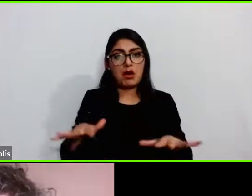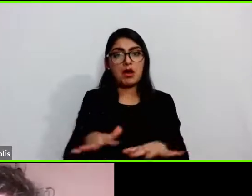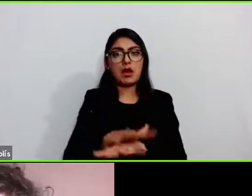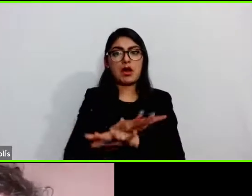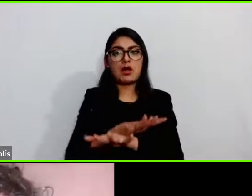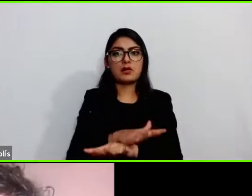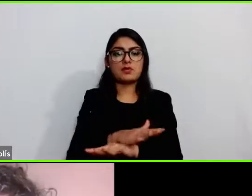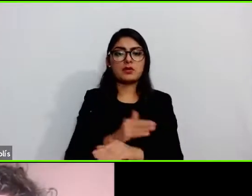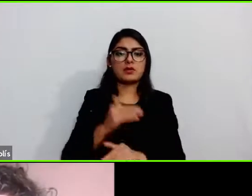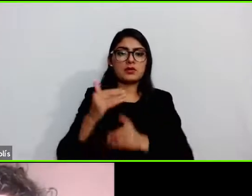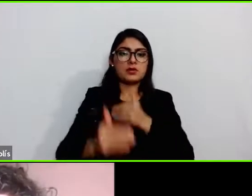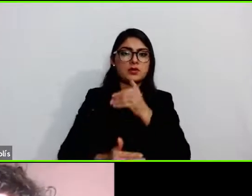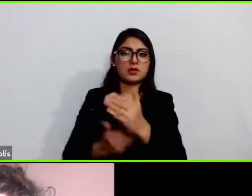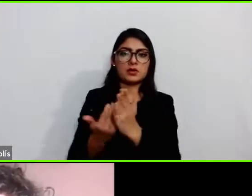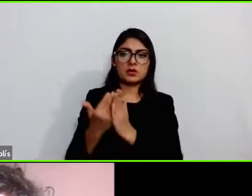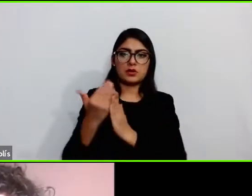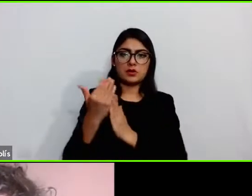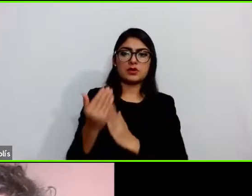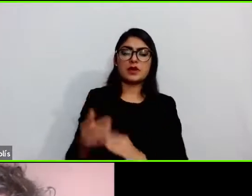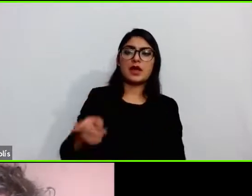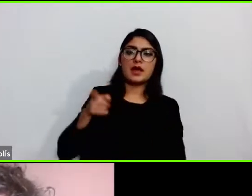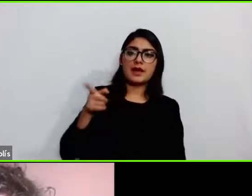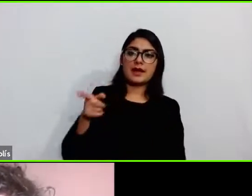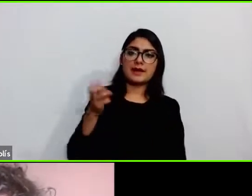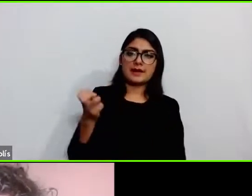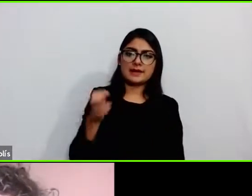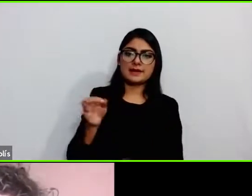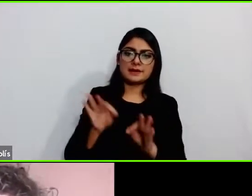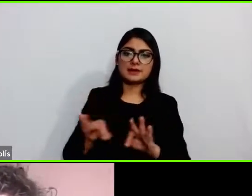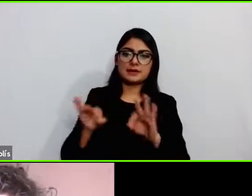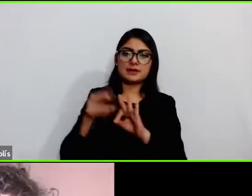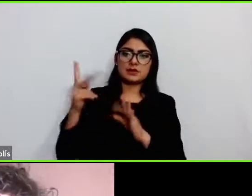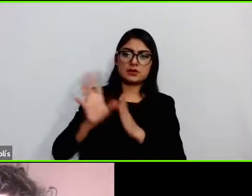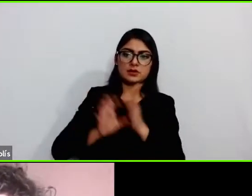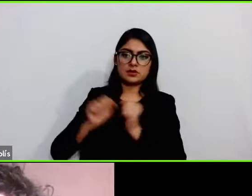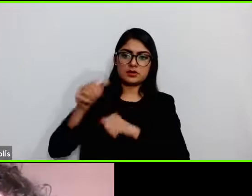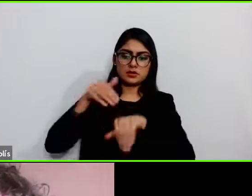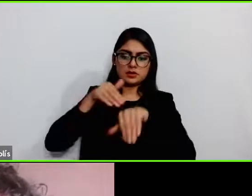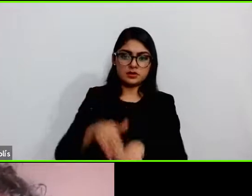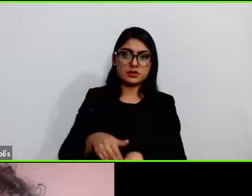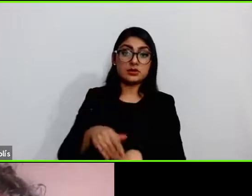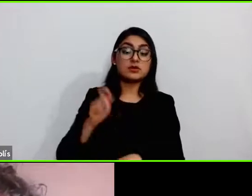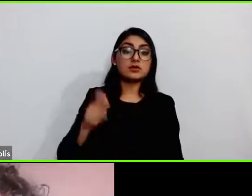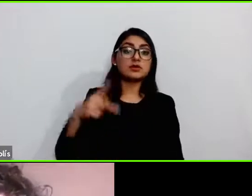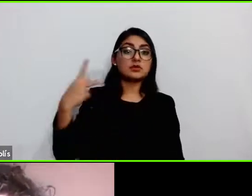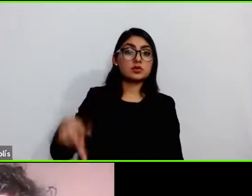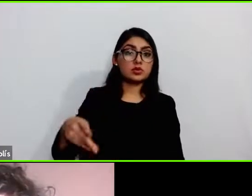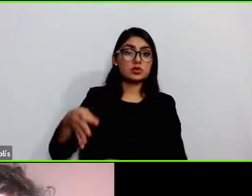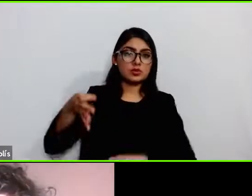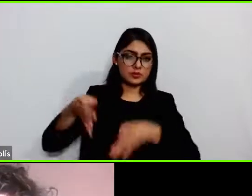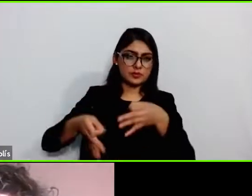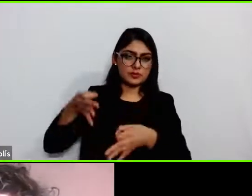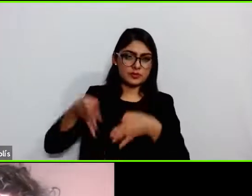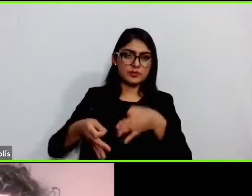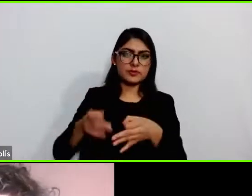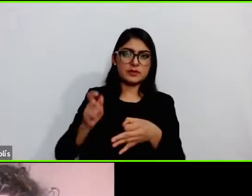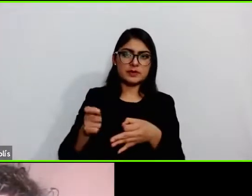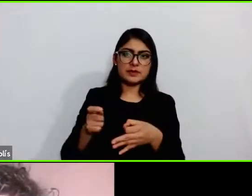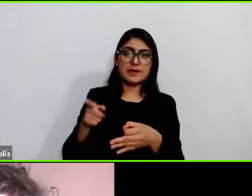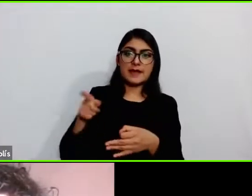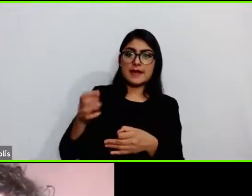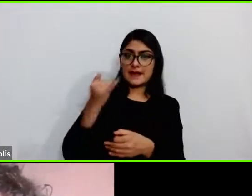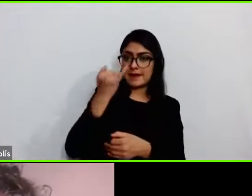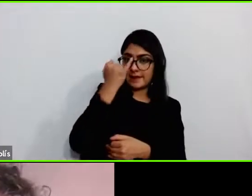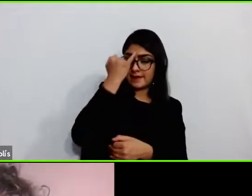además jugó un papel muy importante la Constitución y además su tribunal, su Corte Constitucional, se contrapone, por ejemplo, la idea de una cultura